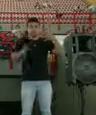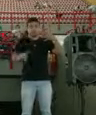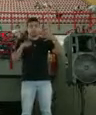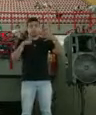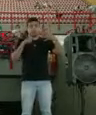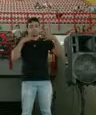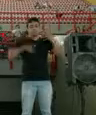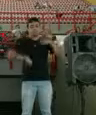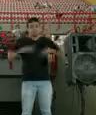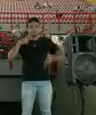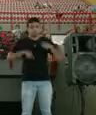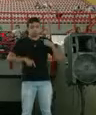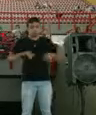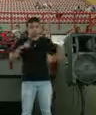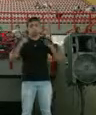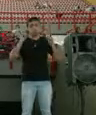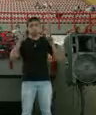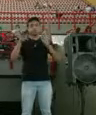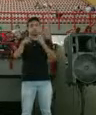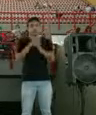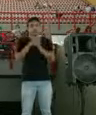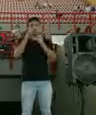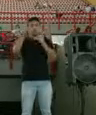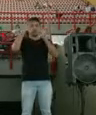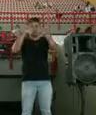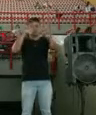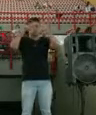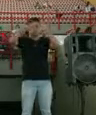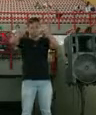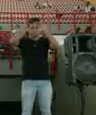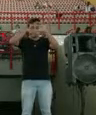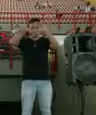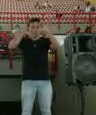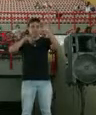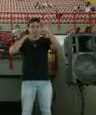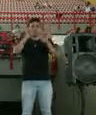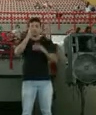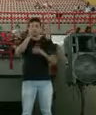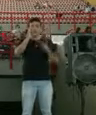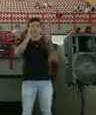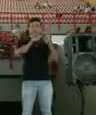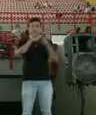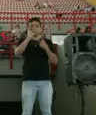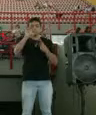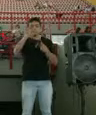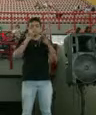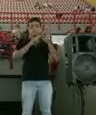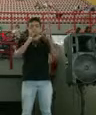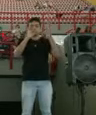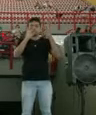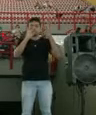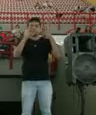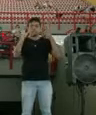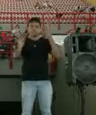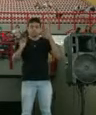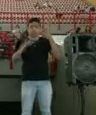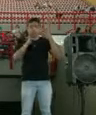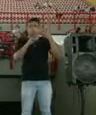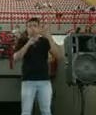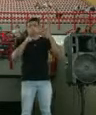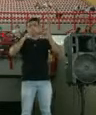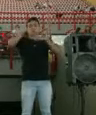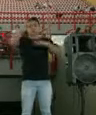são os hormônios de onde? Da hipófise, tá certo? O ADH, ocitocina, prolactina, somatotrófico. Esses são